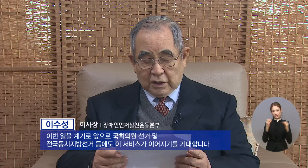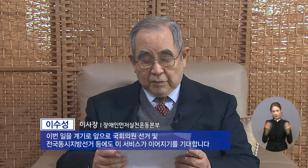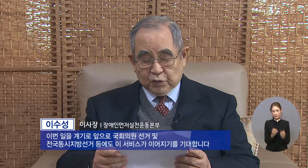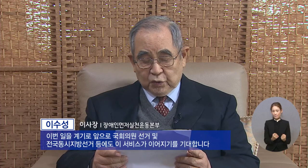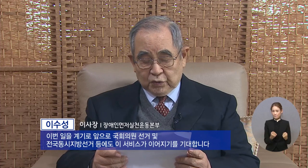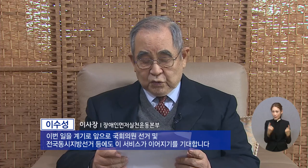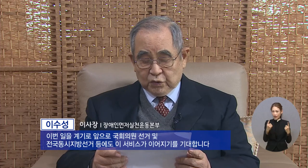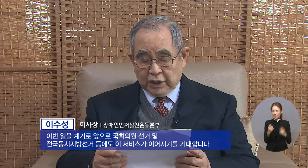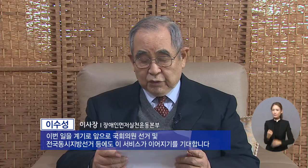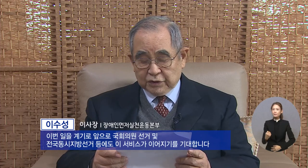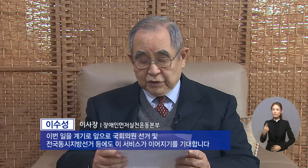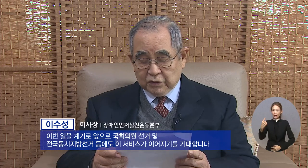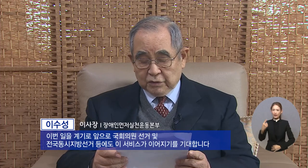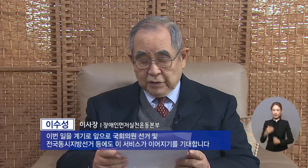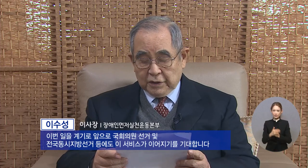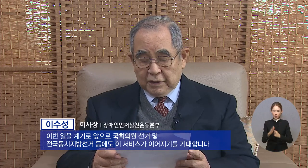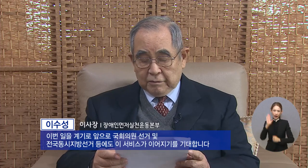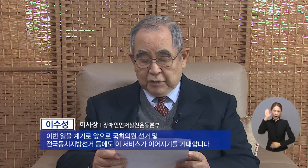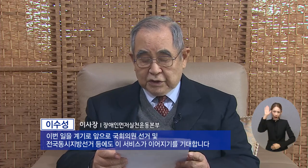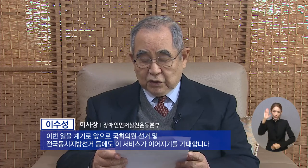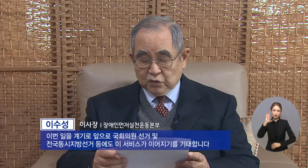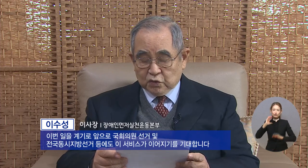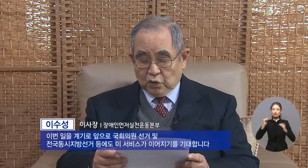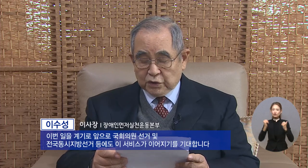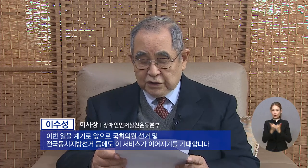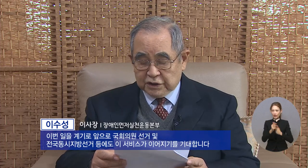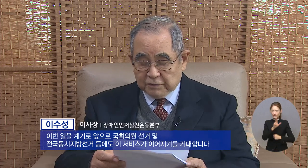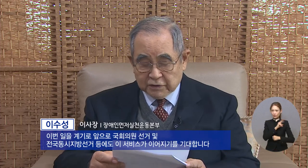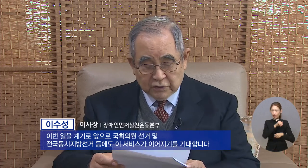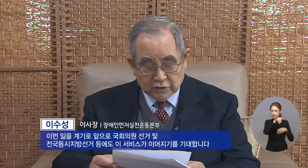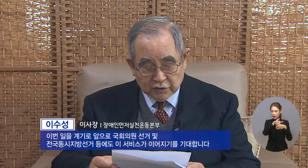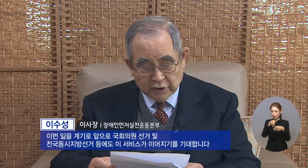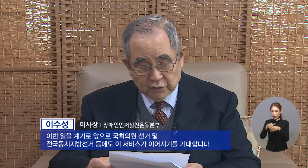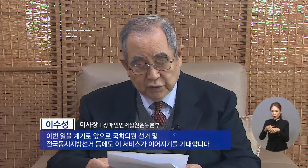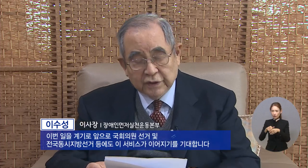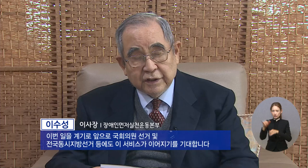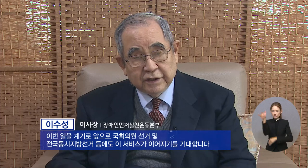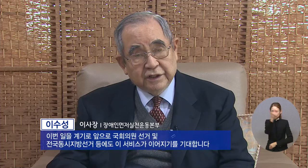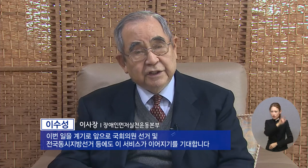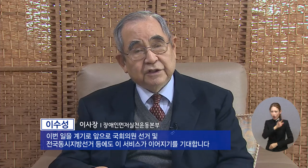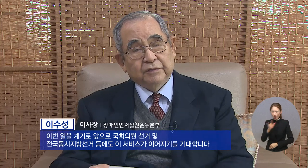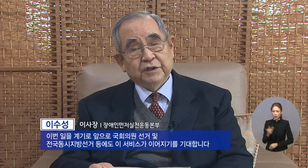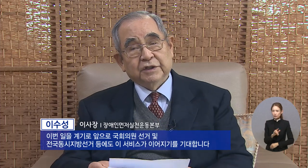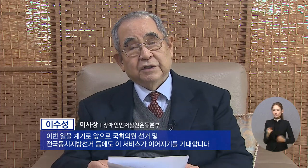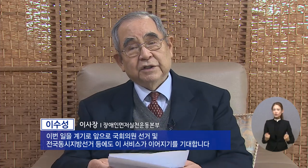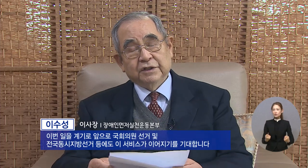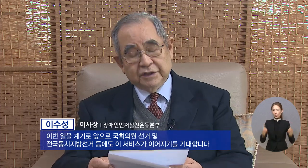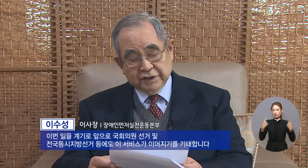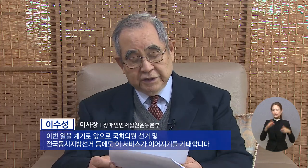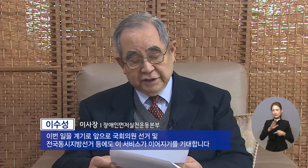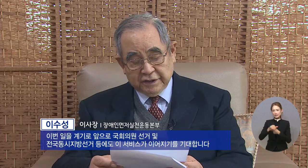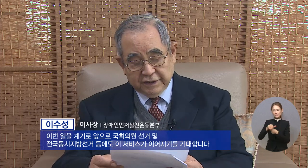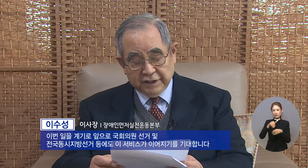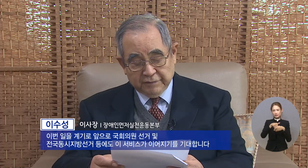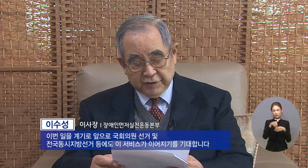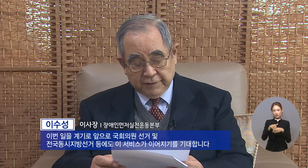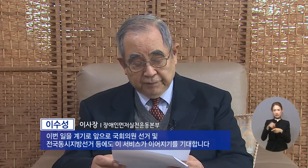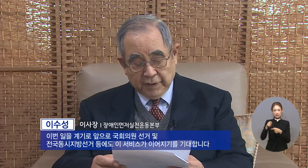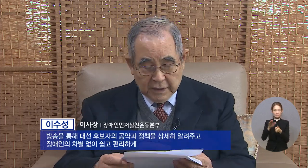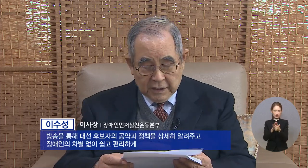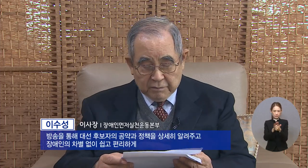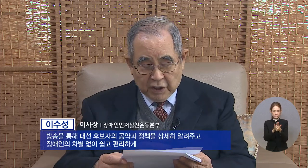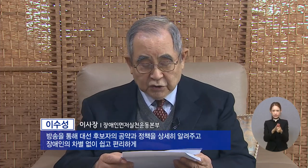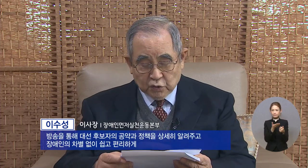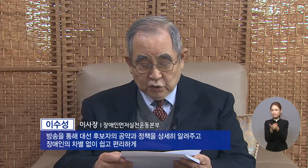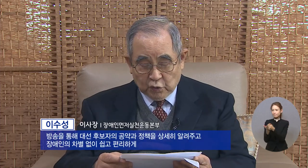앞으로는 국회의원선거 및 전국동치지방선거 등에도 이 서비스가 이어지기를 기대합니다.